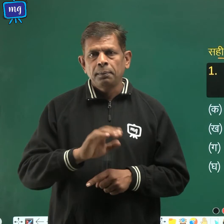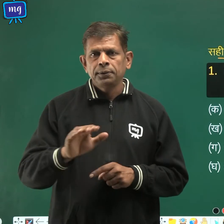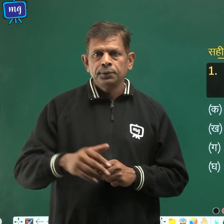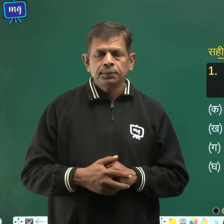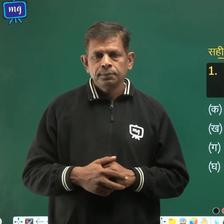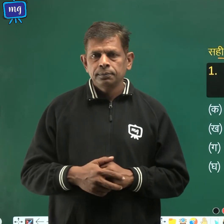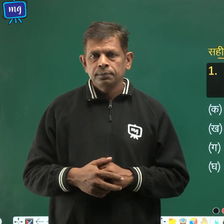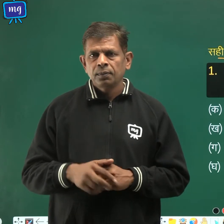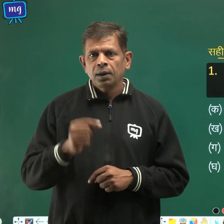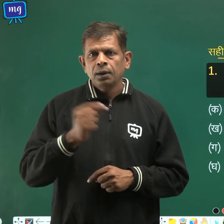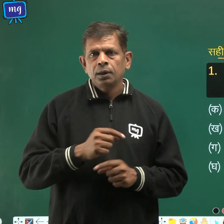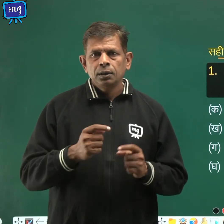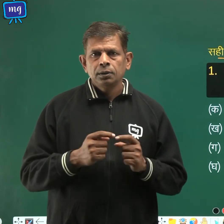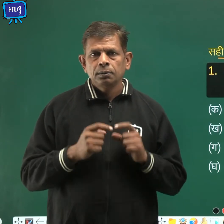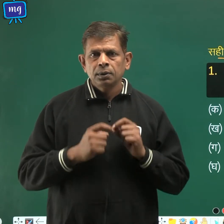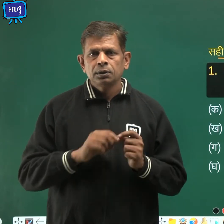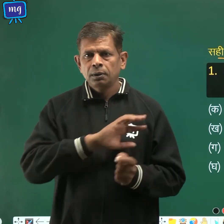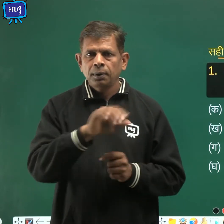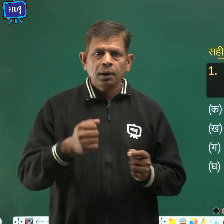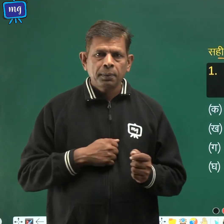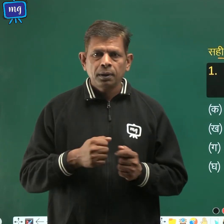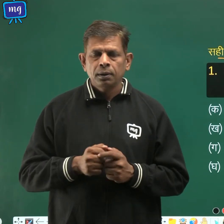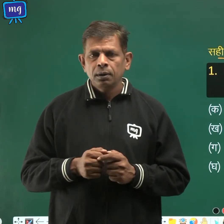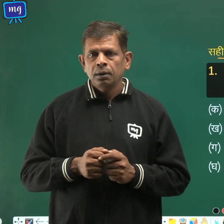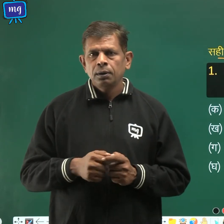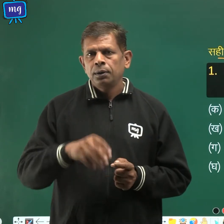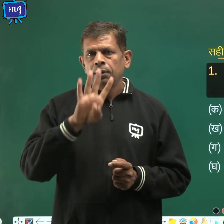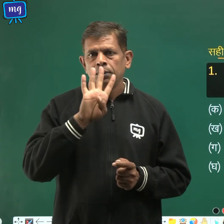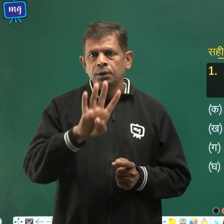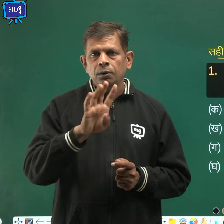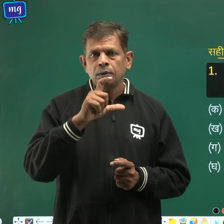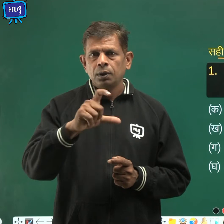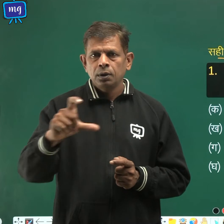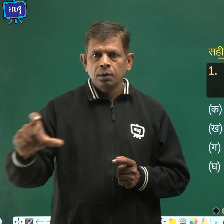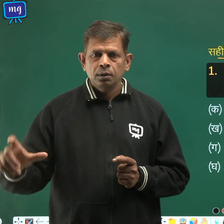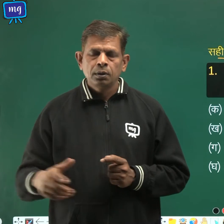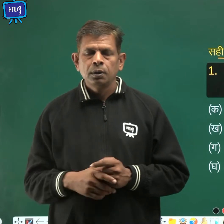बच्चों, इस प्रश्न में हमें 4 विकल्प दिए गए हैं।